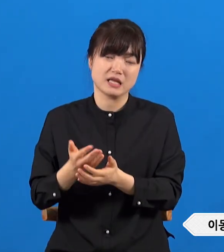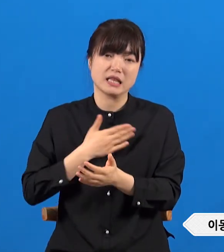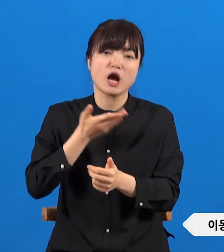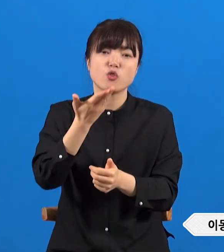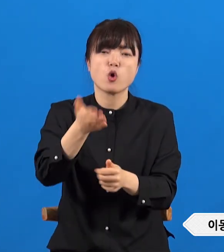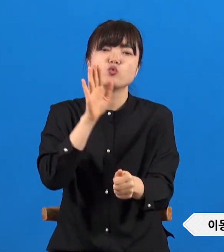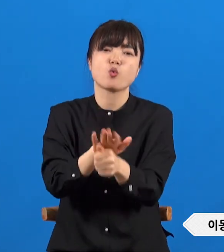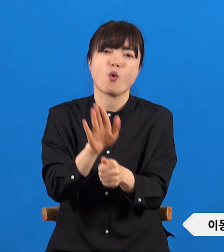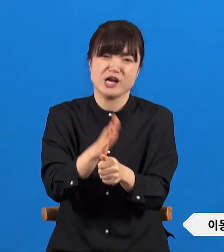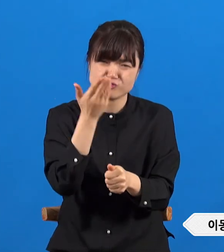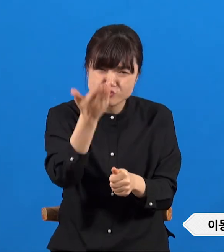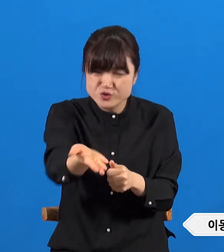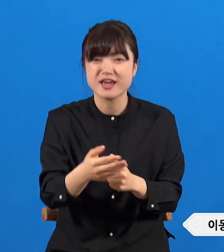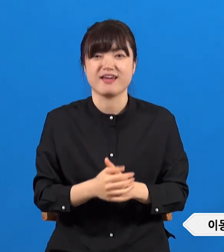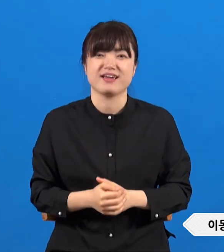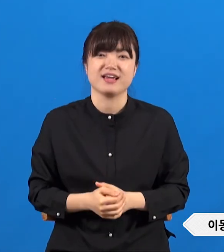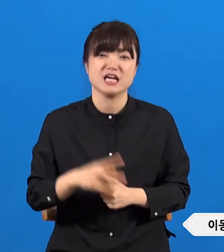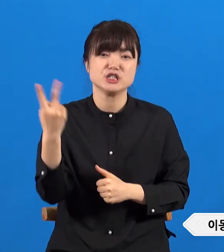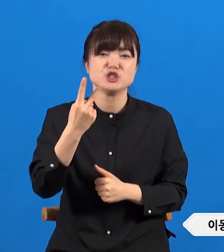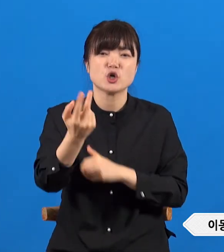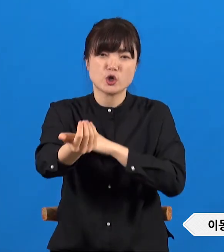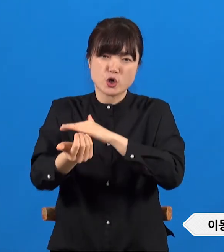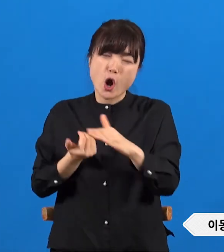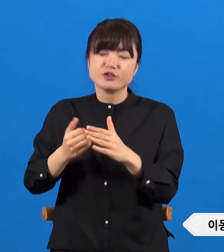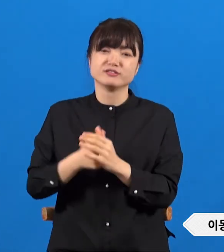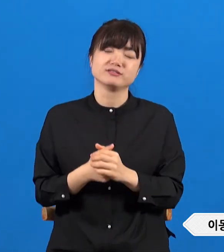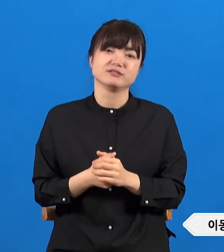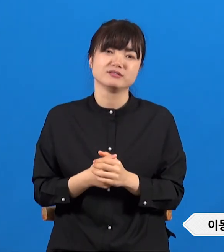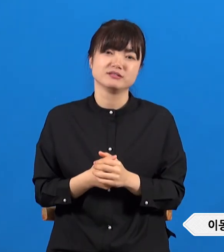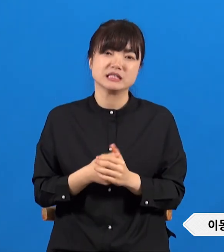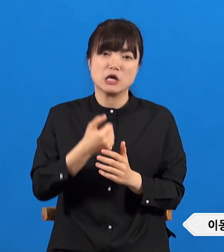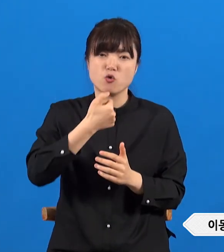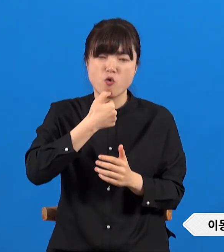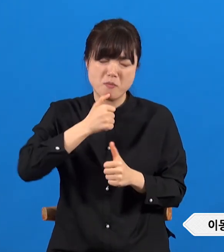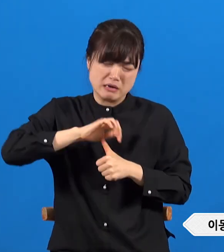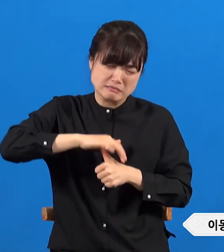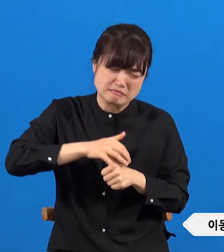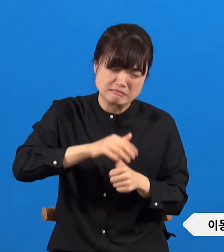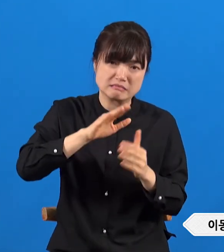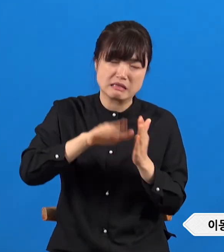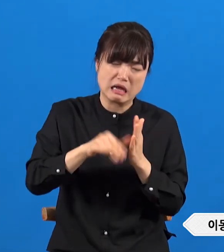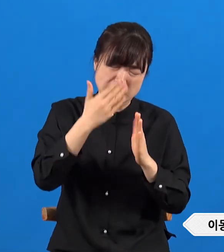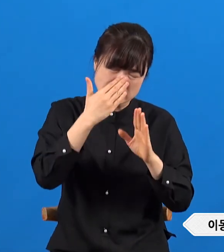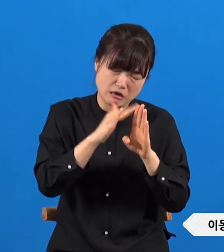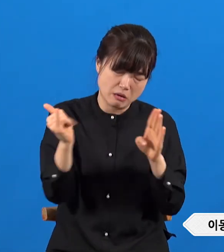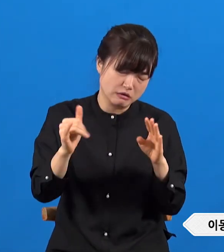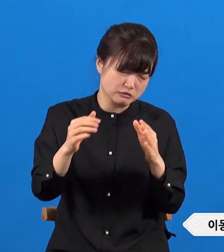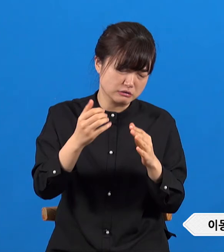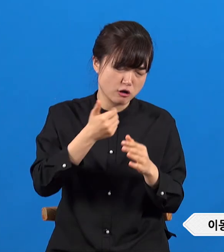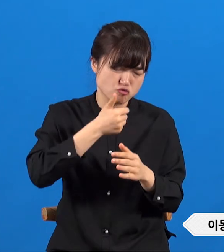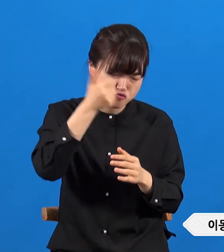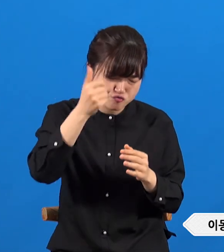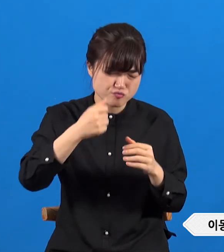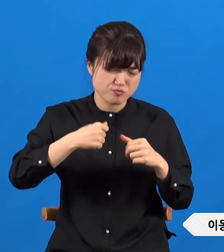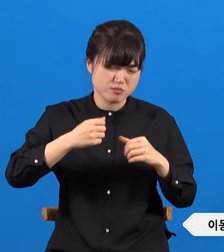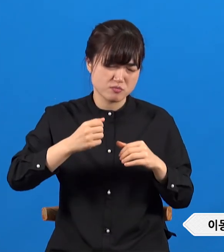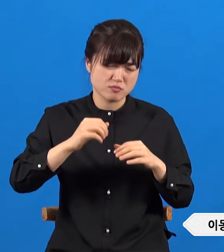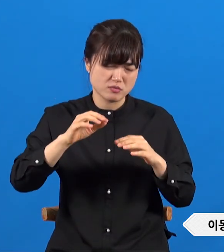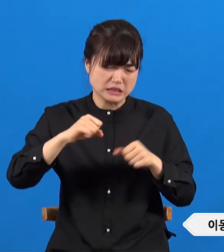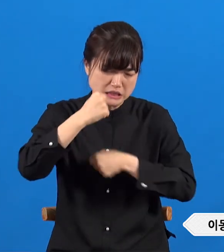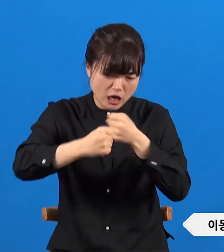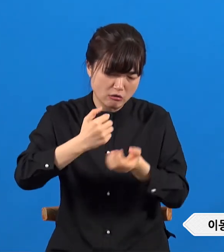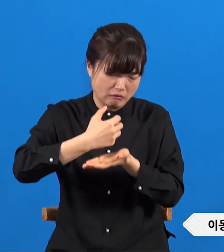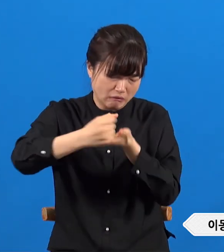너를 도와주리니. 2000년 전 이스라엘 백성들이 로마의 지배 아래에서 그들의 모든 꿈을 빼앗기고